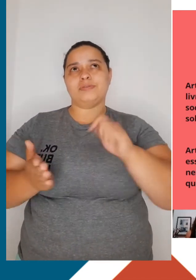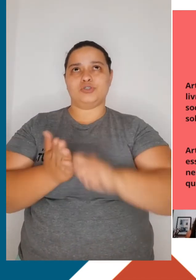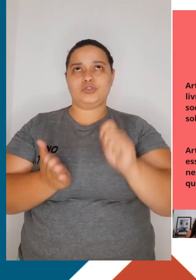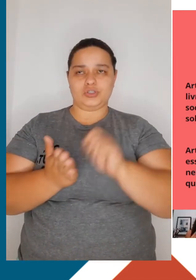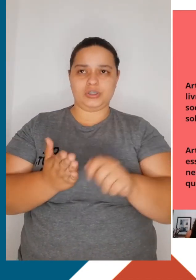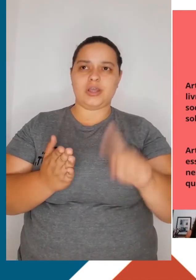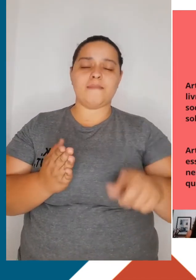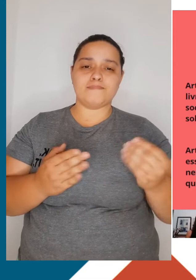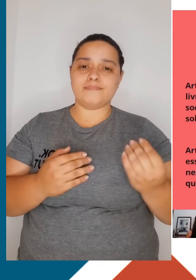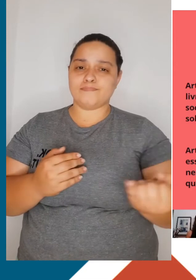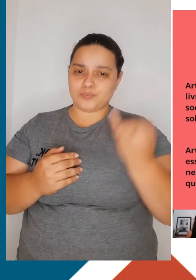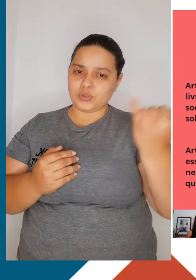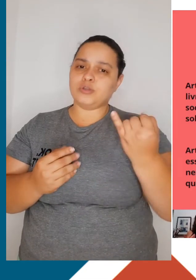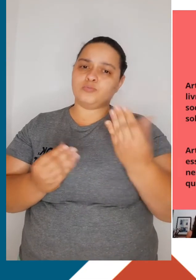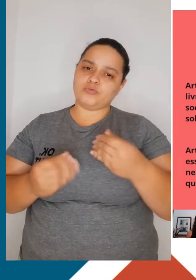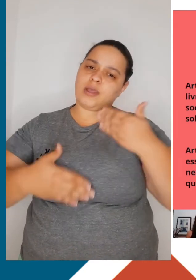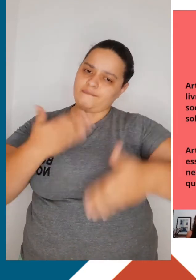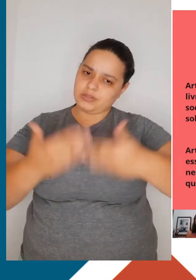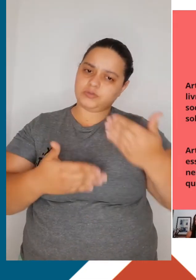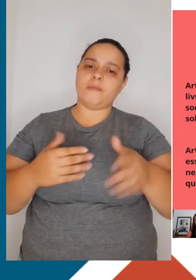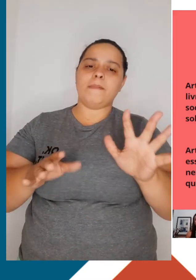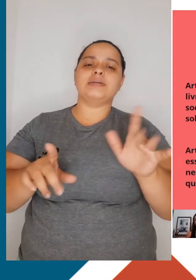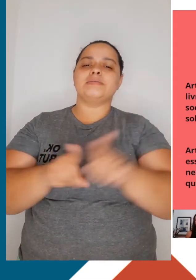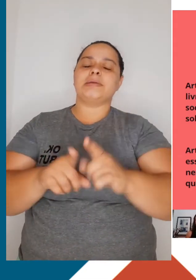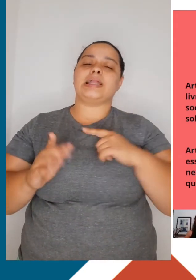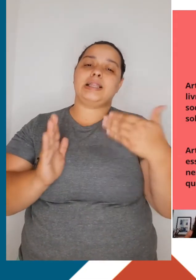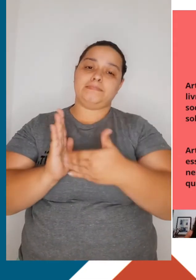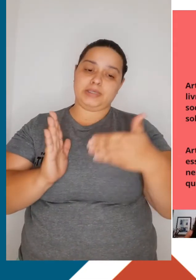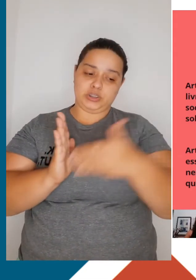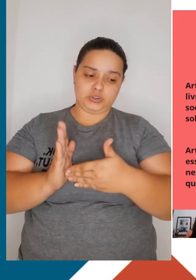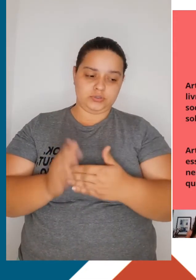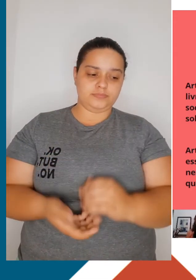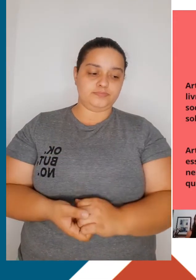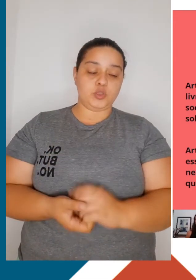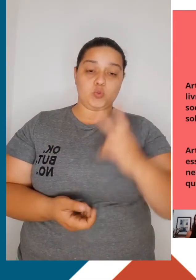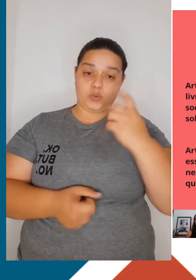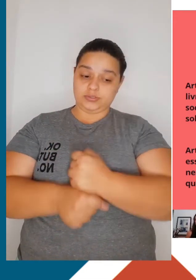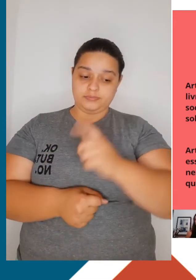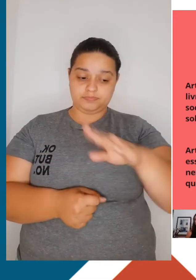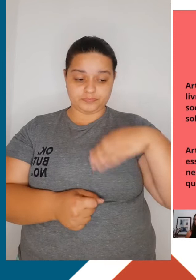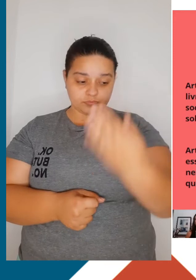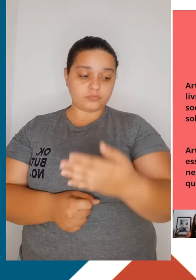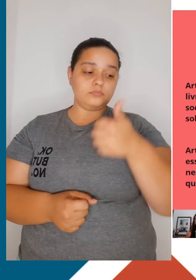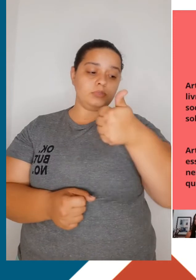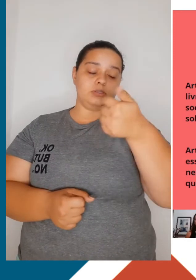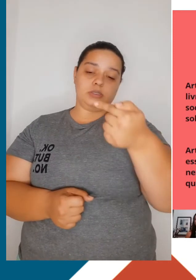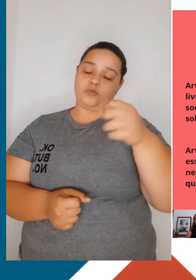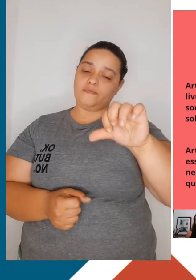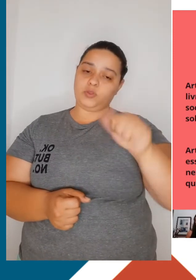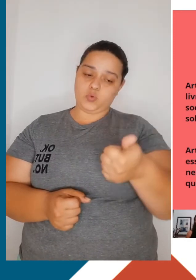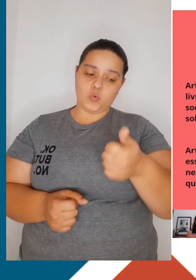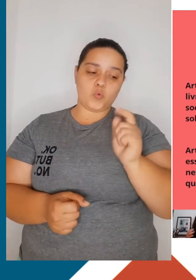escrita, ela é muito importante e traz muitos avanços, mas ela também tem limites. 2 anos depois, em